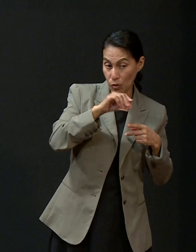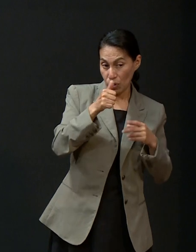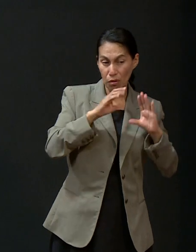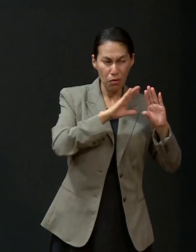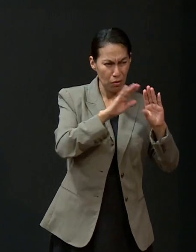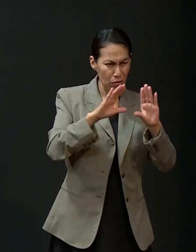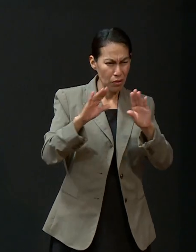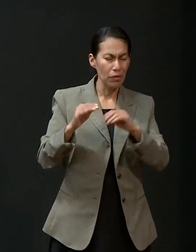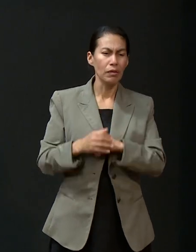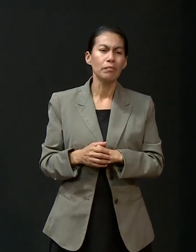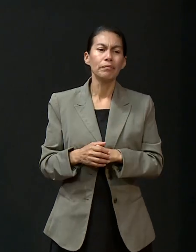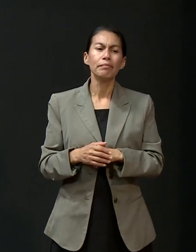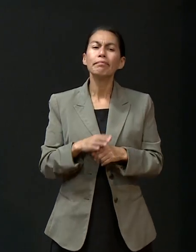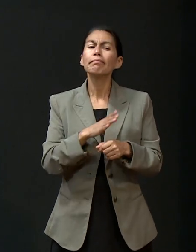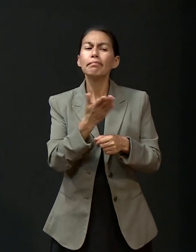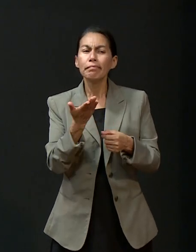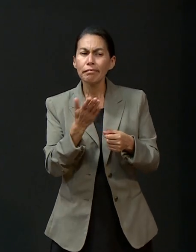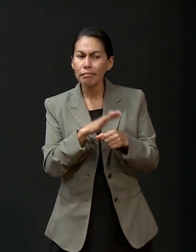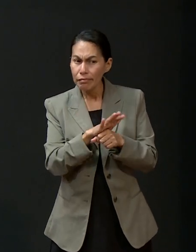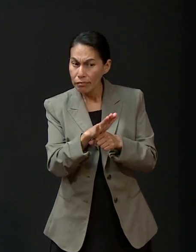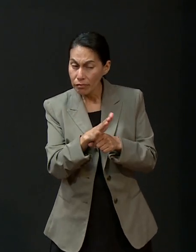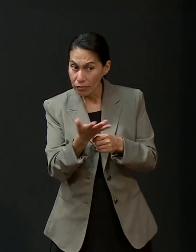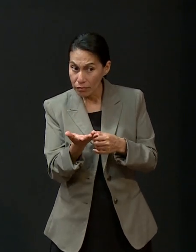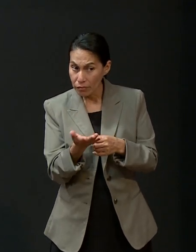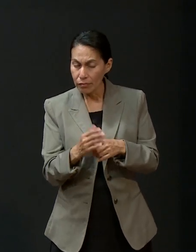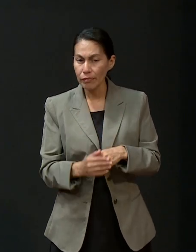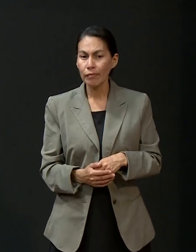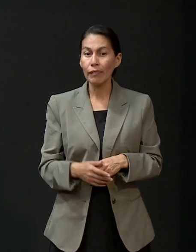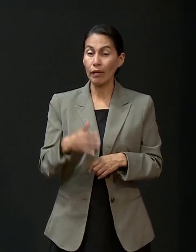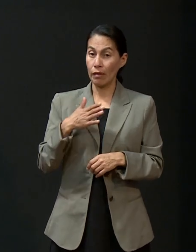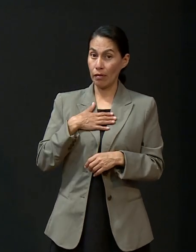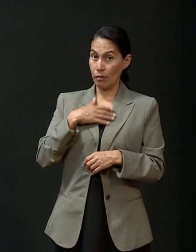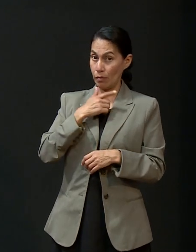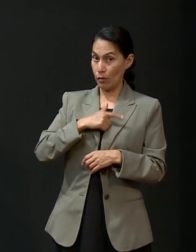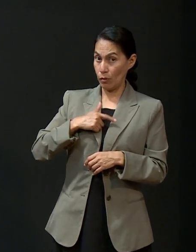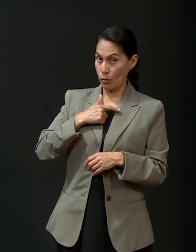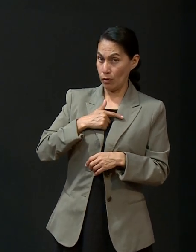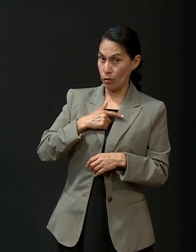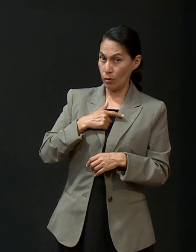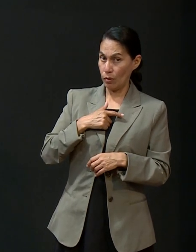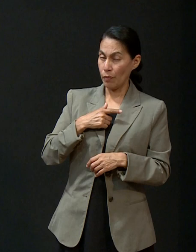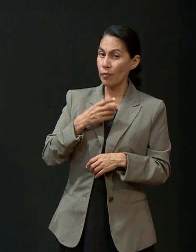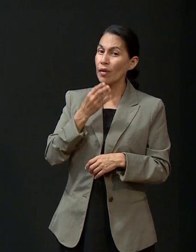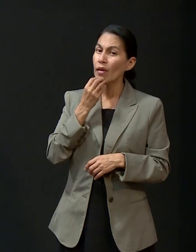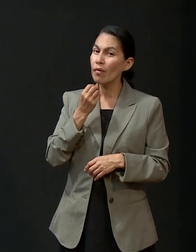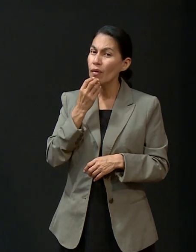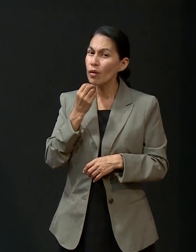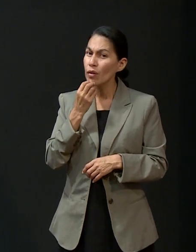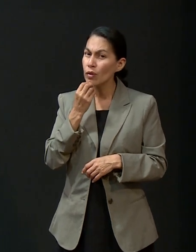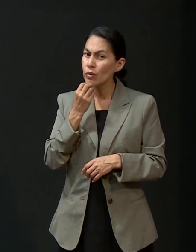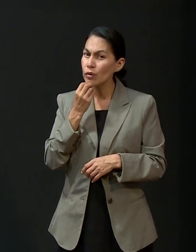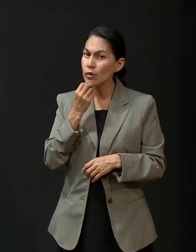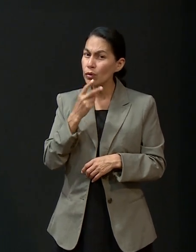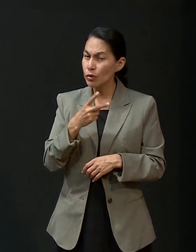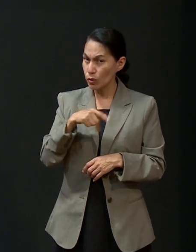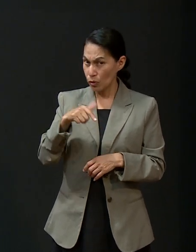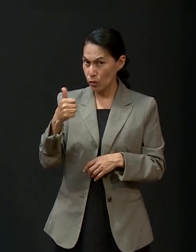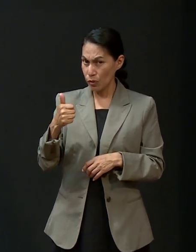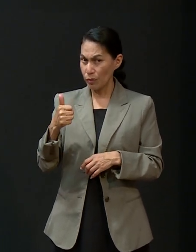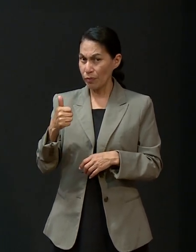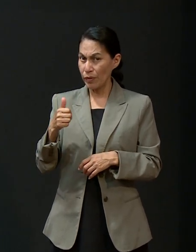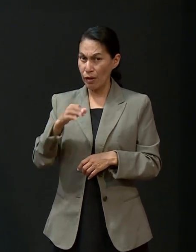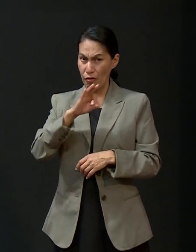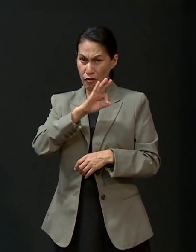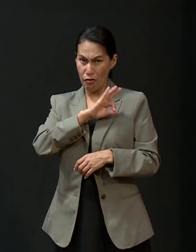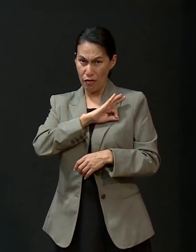Y compartirla con otros ¿Cuál es la promesa Que tienen ustedes Señor A mí me gusta mucho Hebreos Hebreos